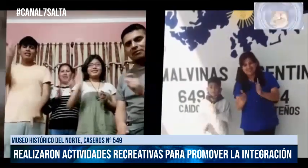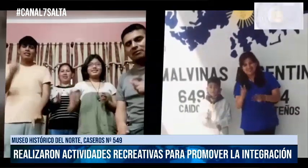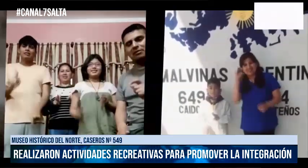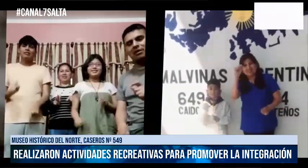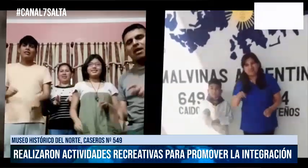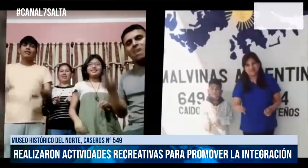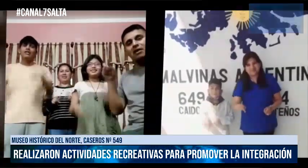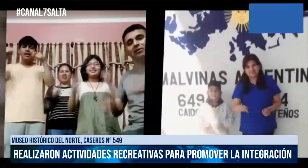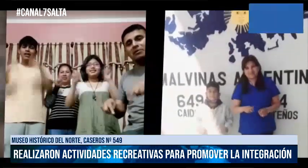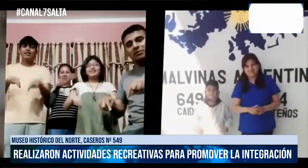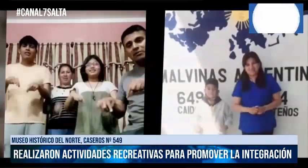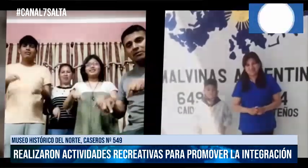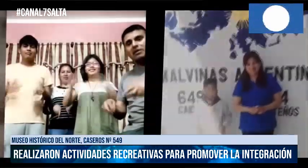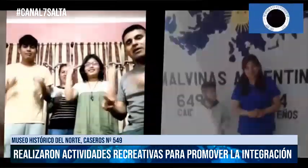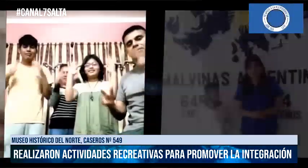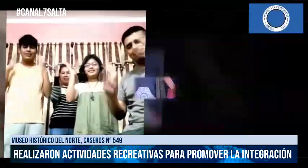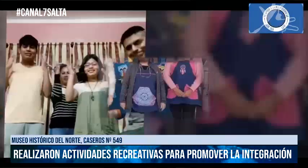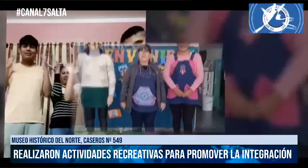que era...